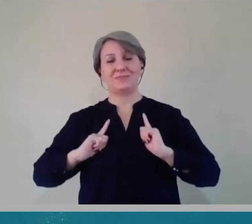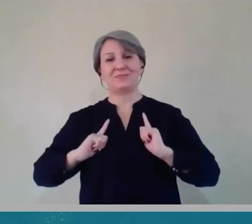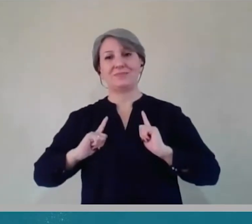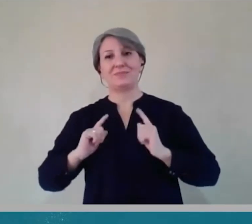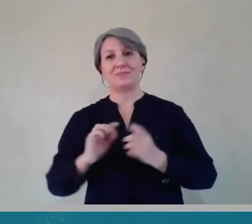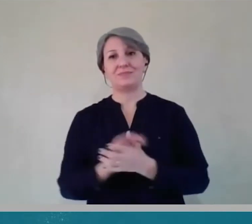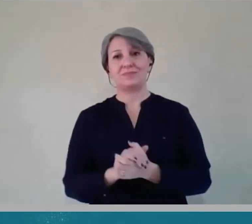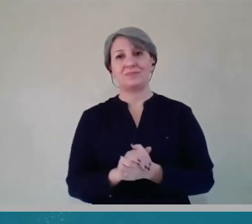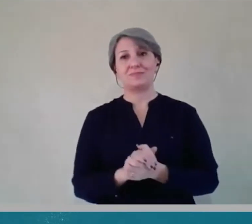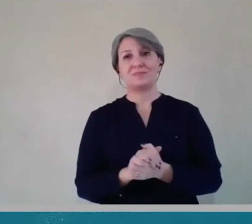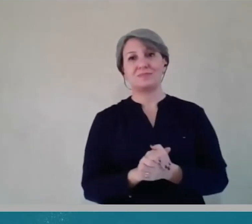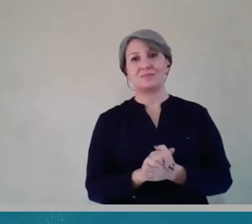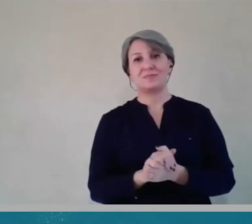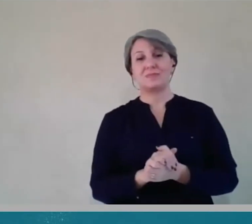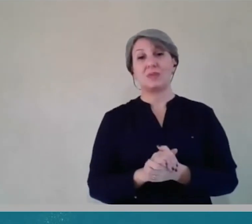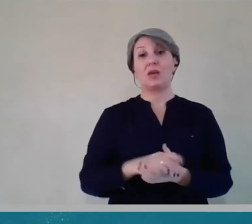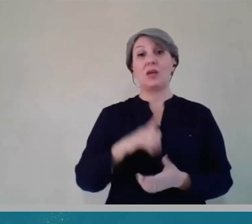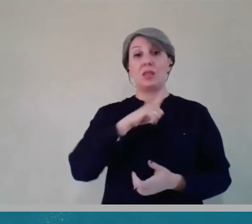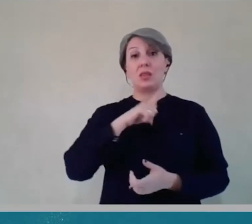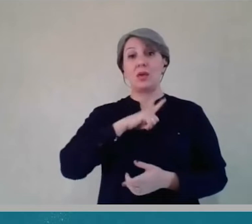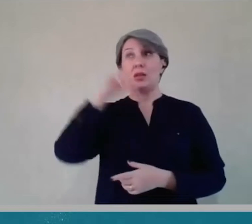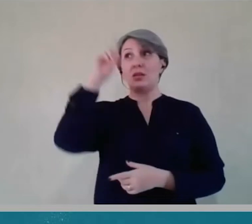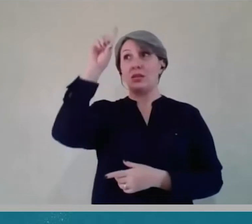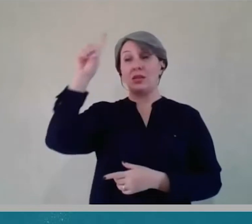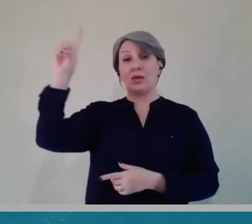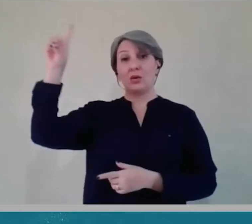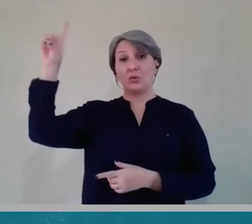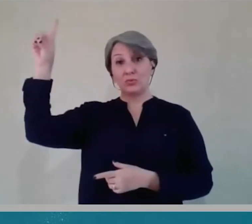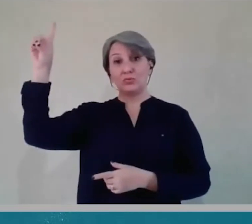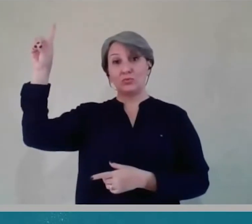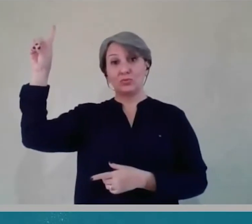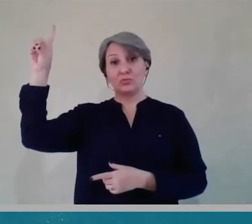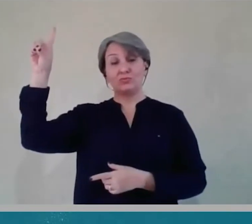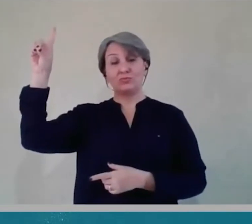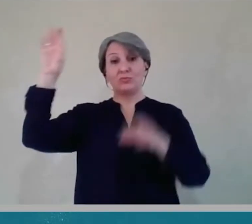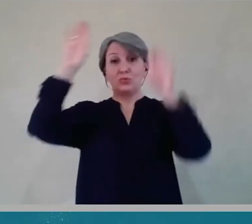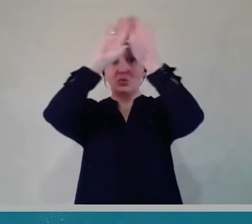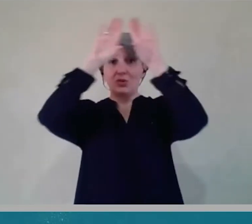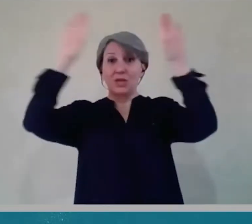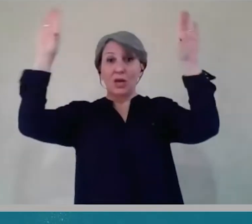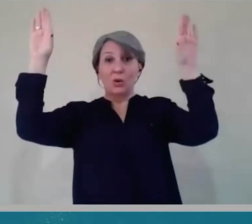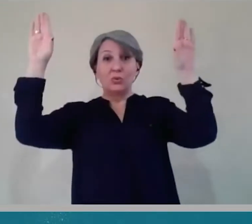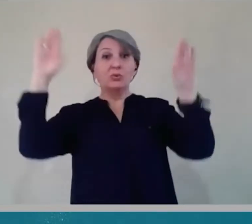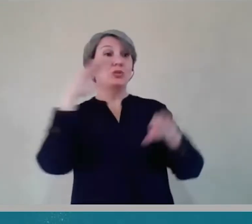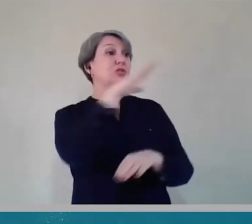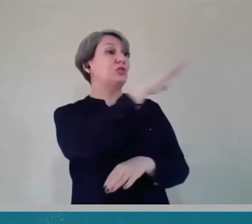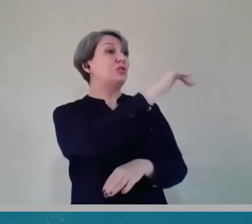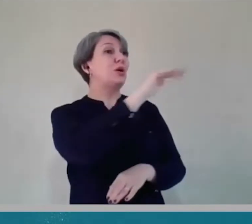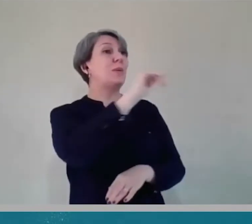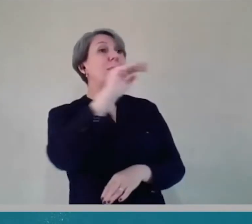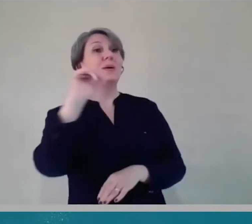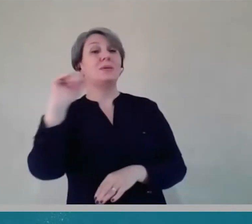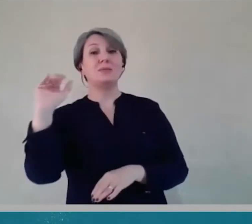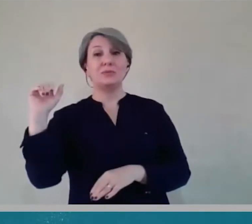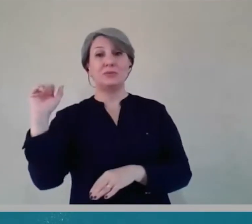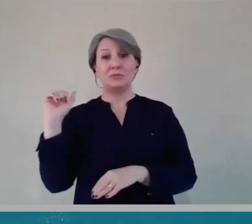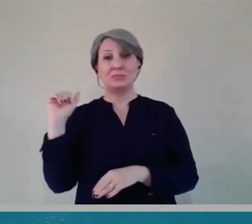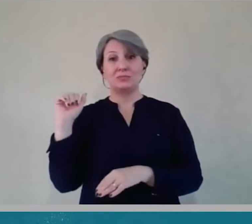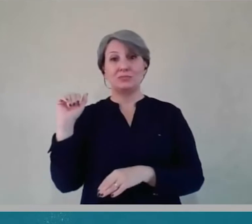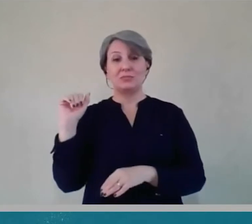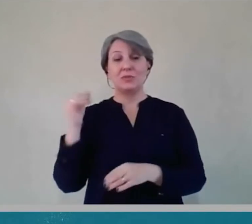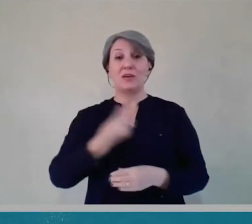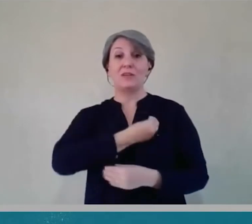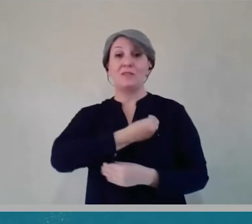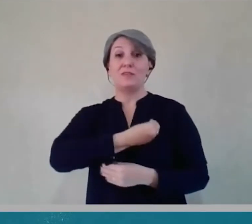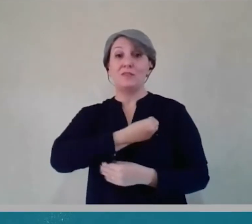nos chamando, nos convocando para viver uma vida na realidade do céu. Quem vive essa realidade no céu